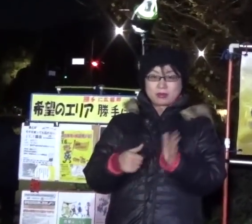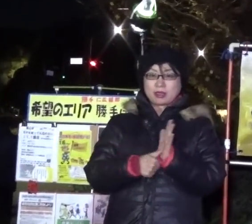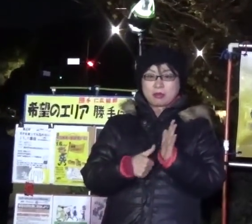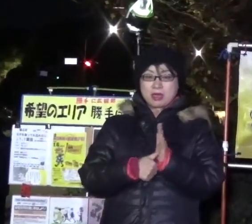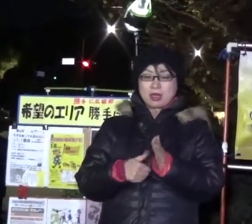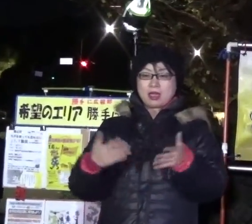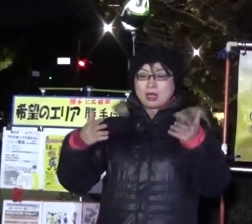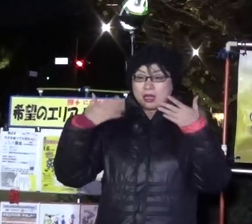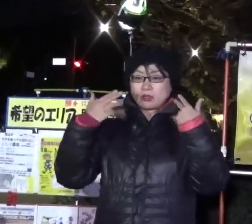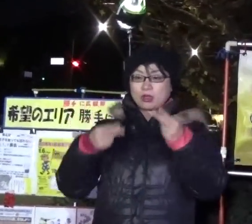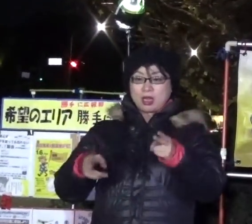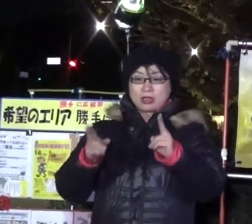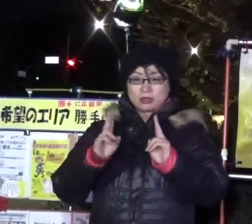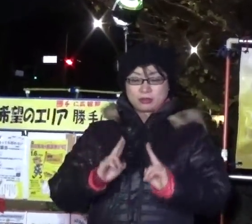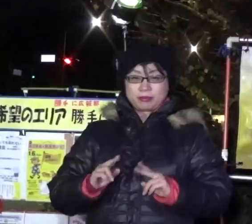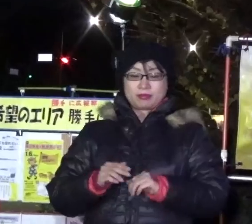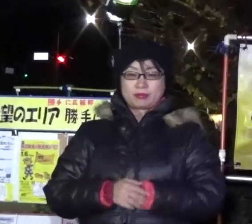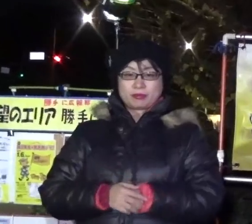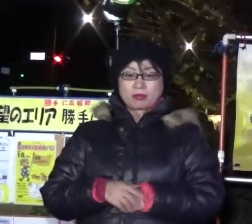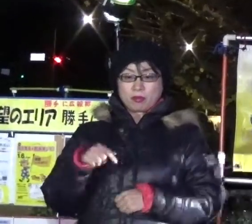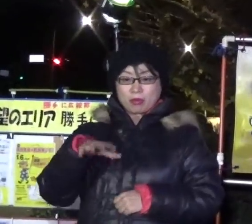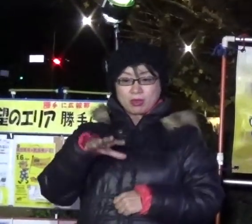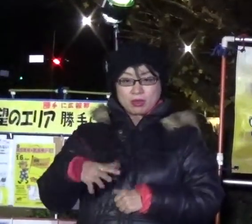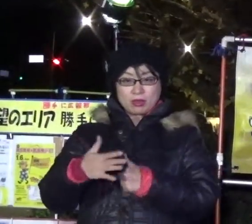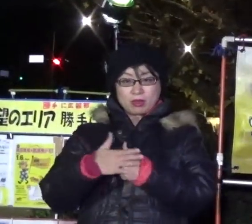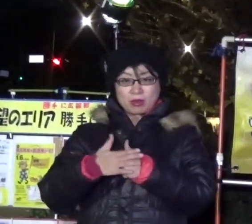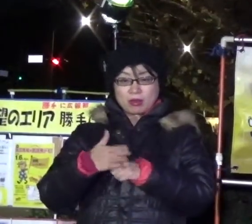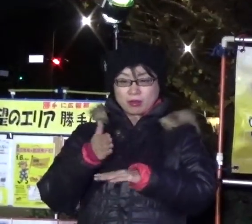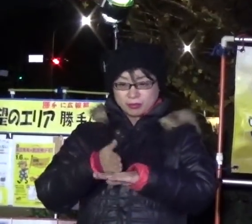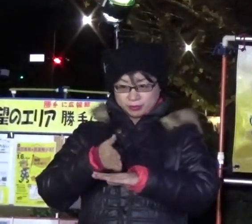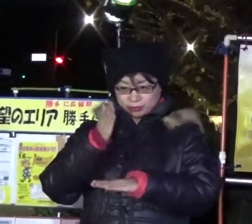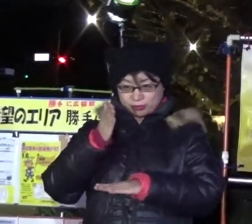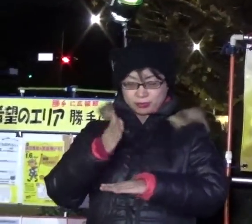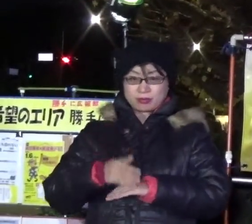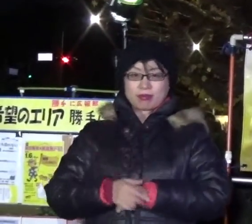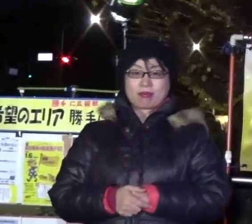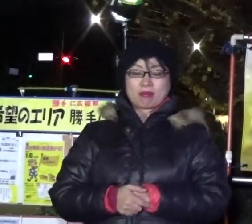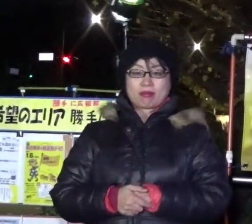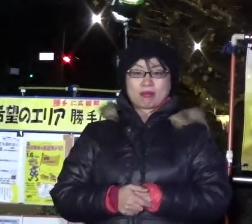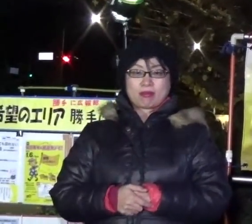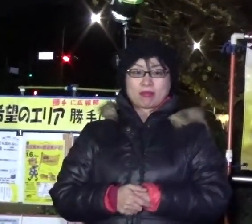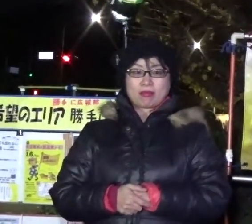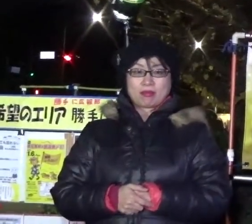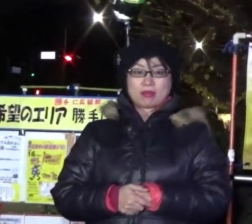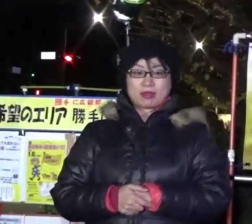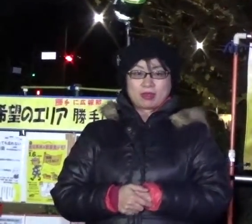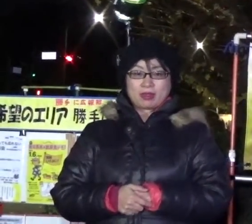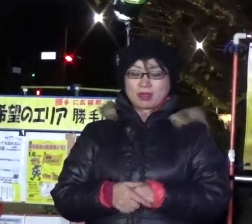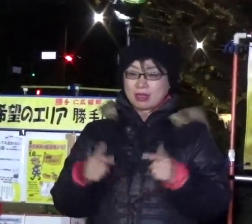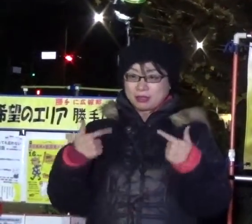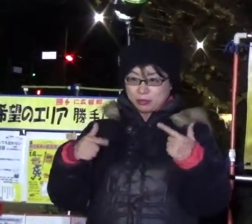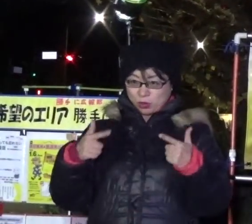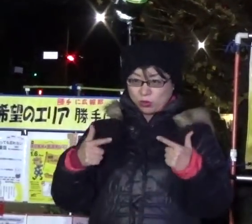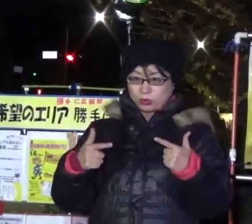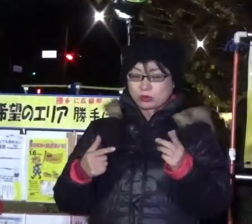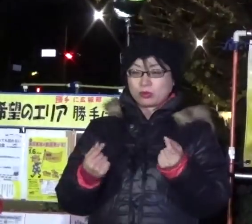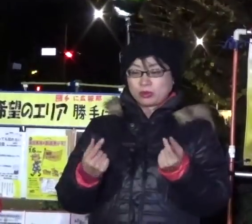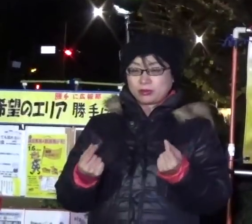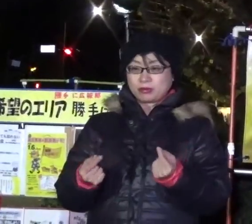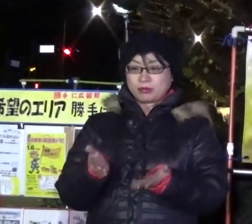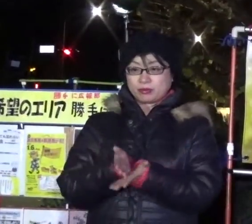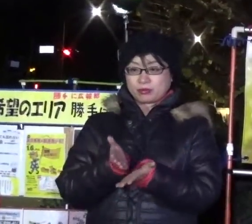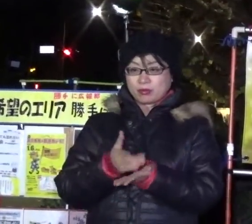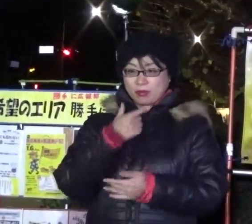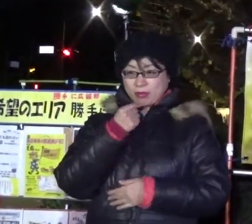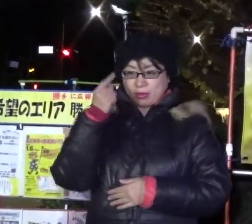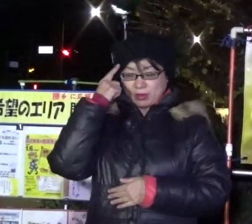。希望の家にはいろいろお世話になりました。ありがとうございました。お話しじゃすっきりがないので、あえて変えずにいつものスタイルで参ります、ま